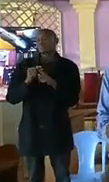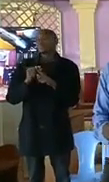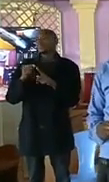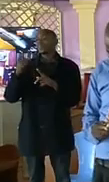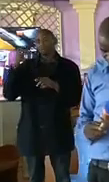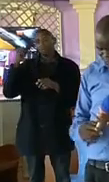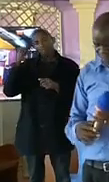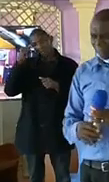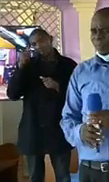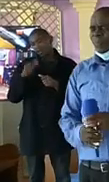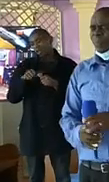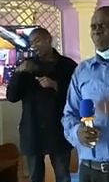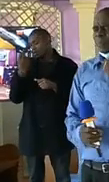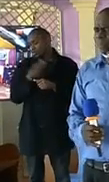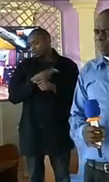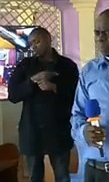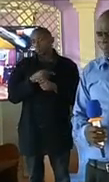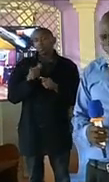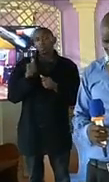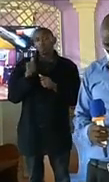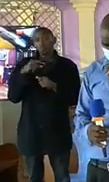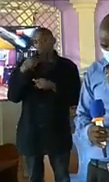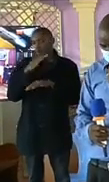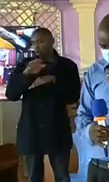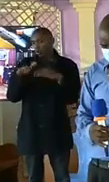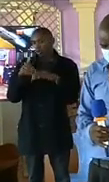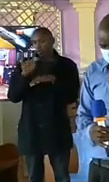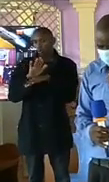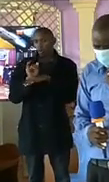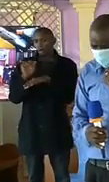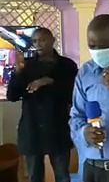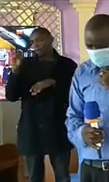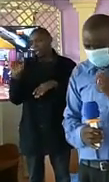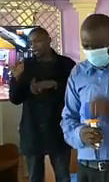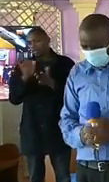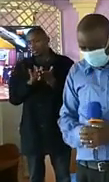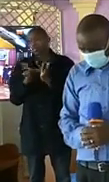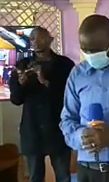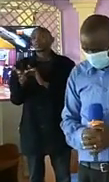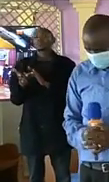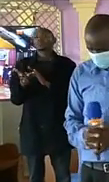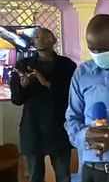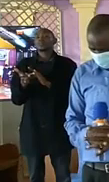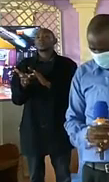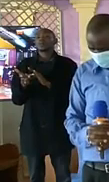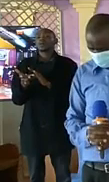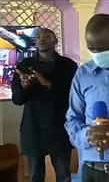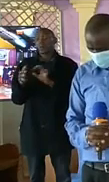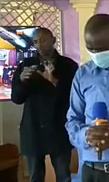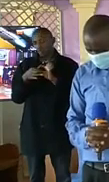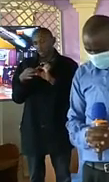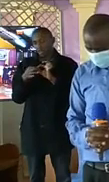Kiratũririkania atĩ andũ arĩa metanĩtio nake, andũ arĩa marĩ ake, magacemania